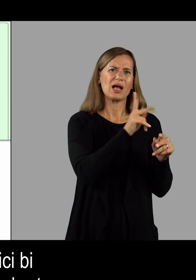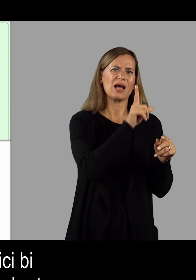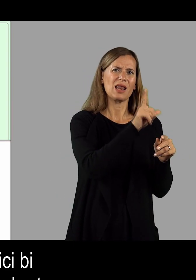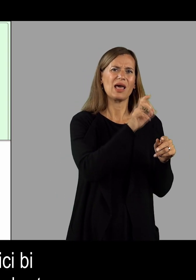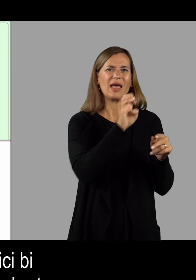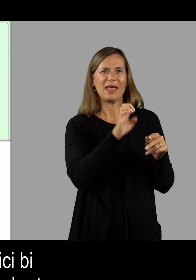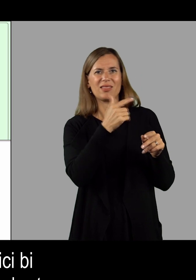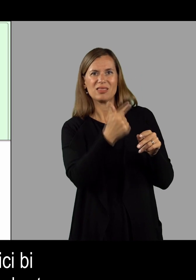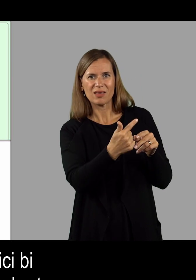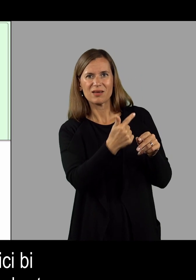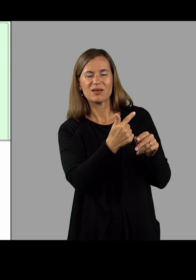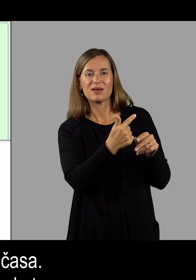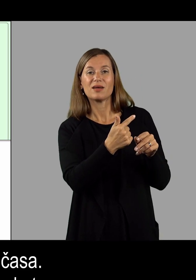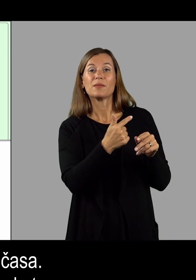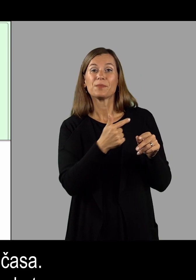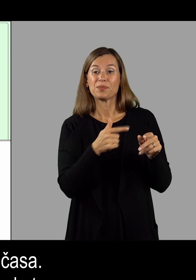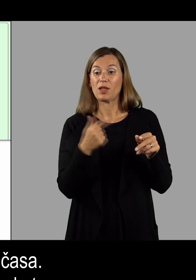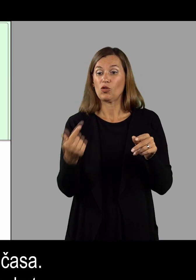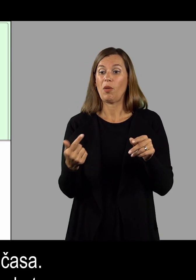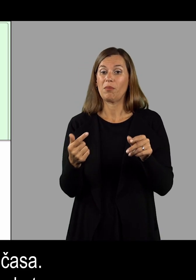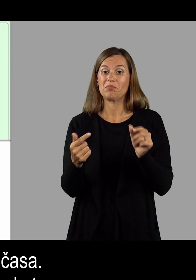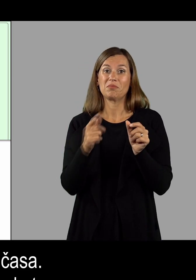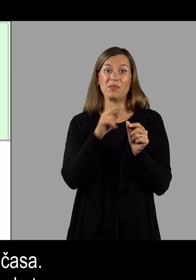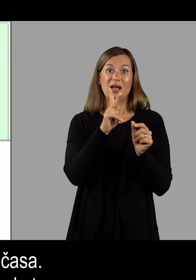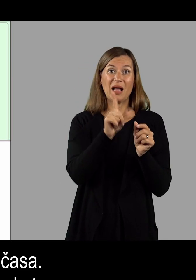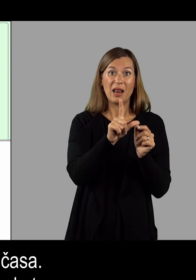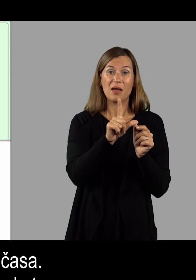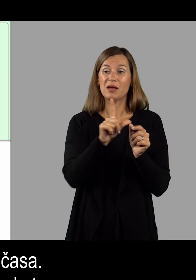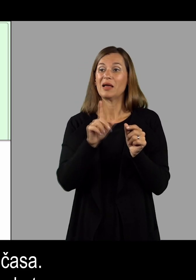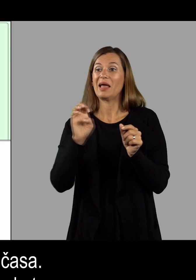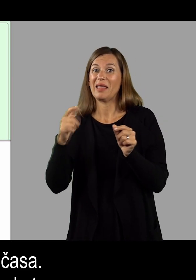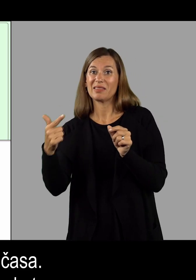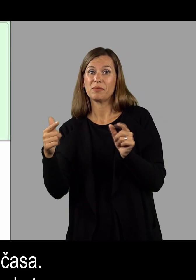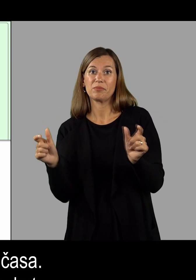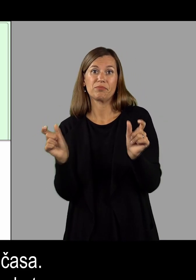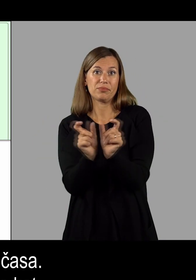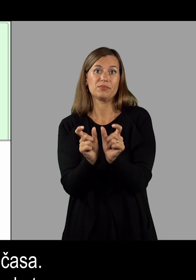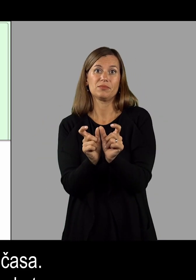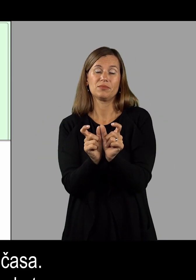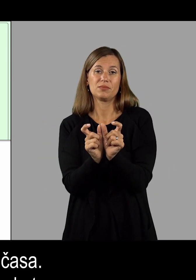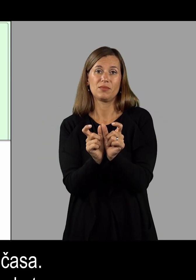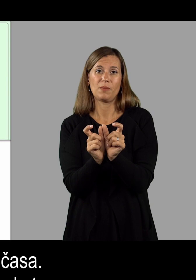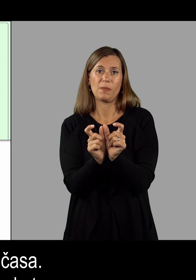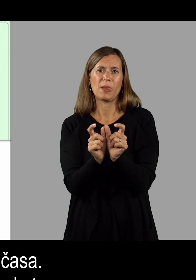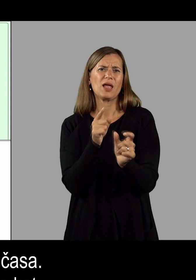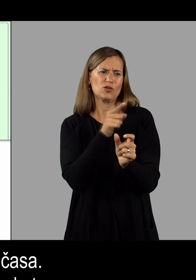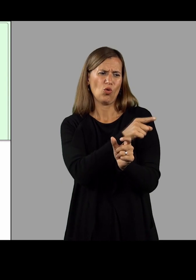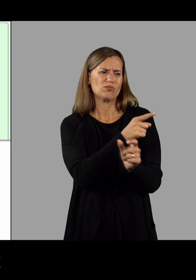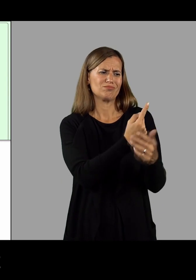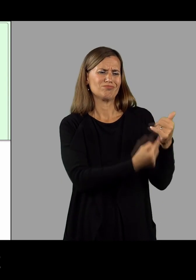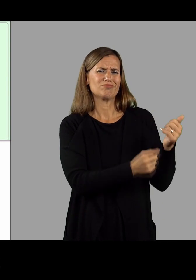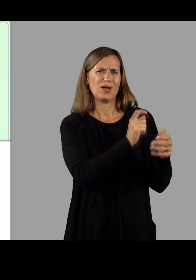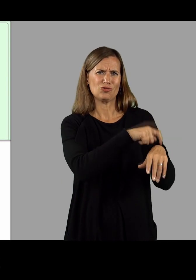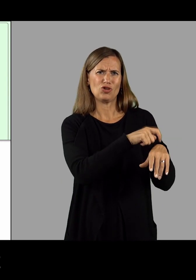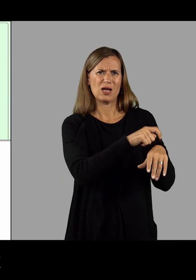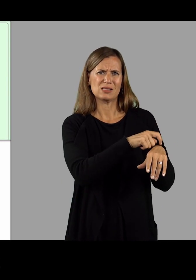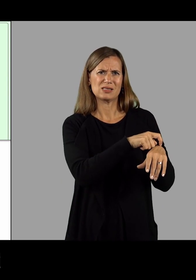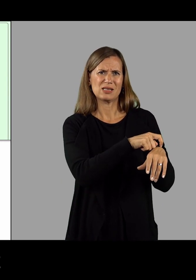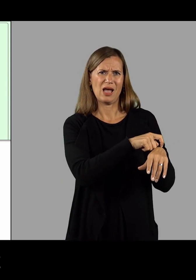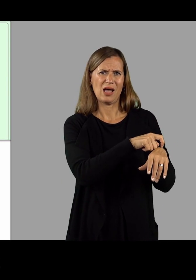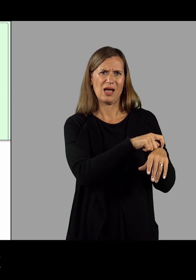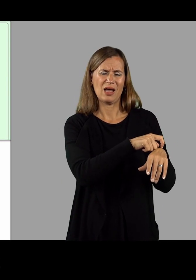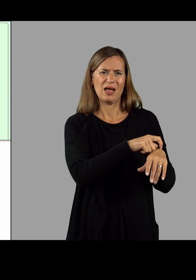levi ET in to z enim gibom nam izpiše celotno besedo na zaslon. Pri klasični